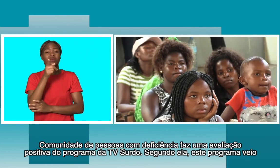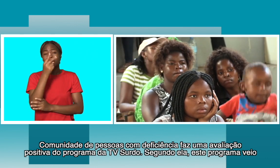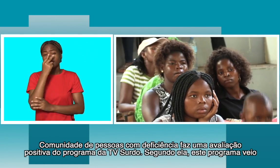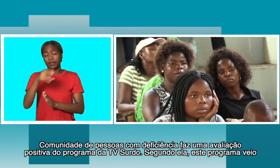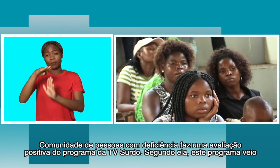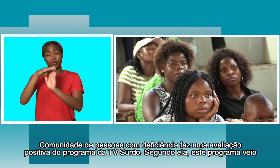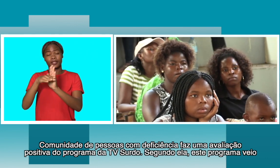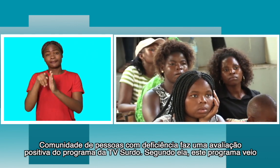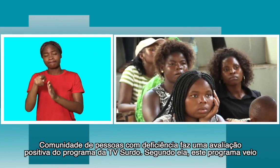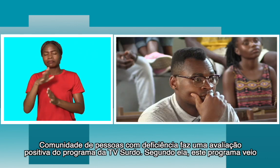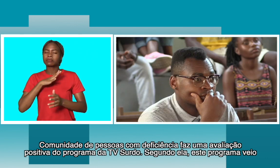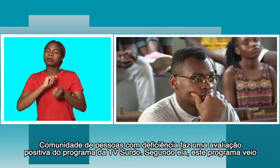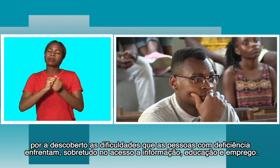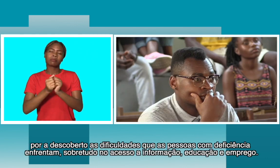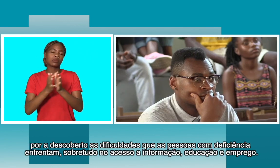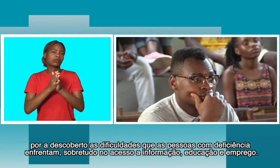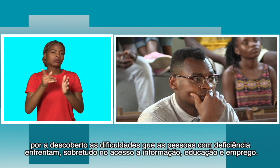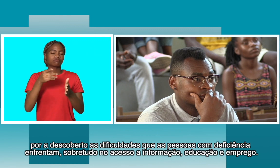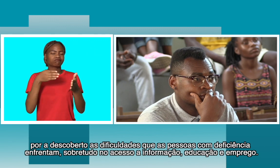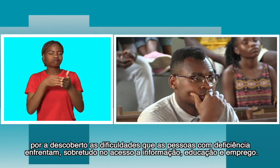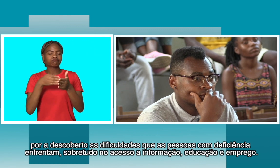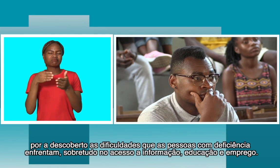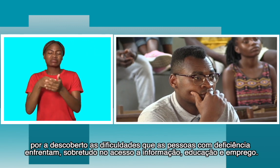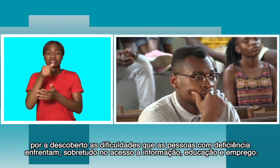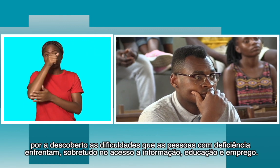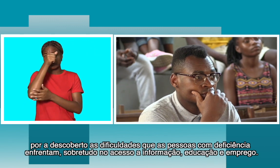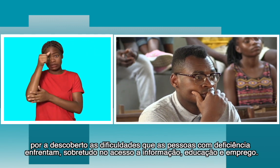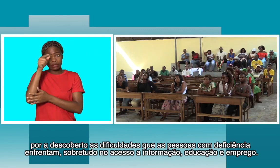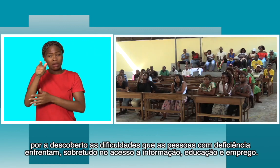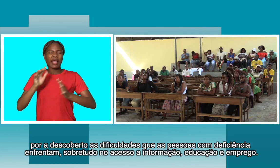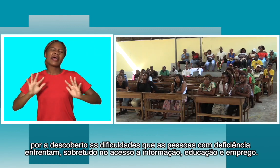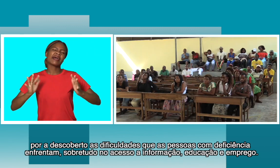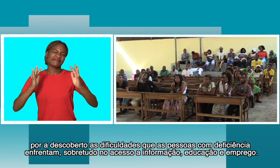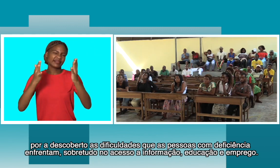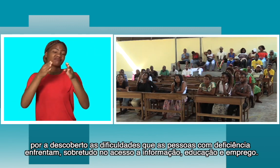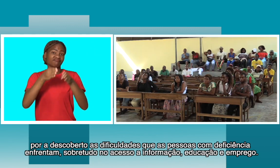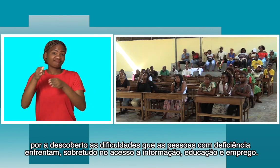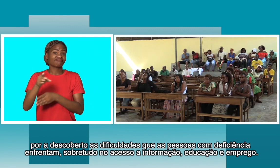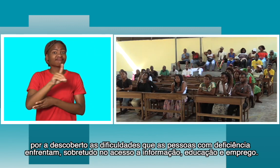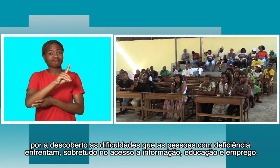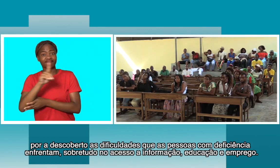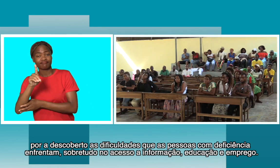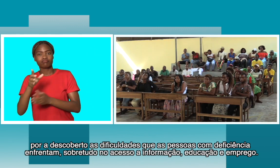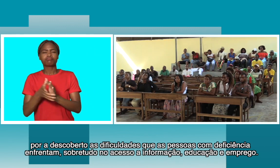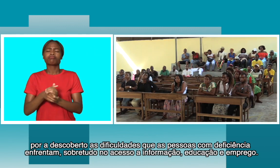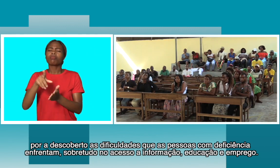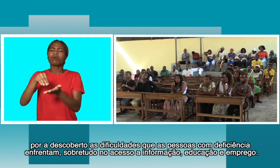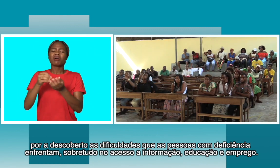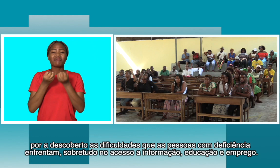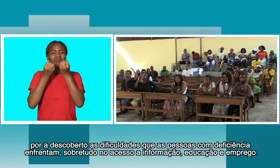este programa veio pôr a descoberto as dificuldades que as pessoas com deficiência enfrentam, sobretudo no acesso